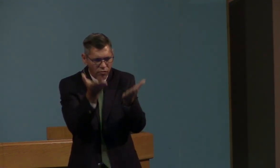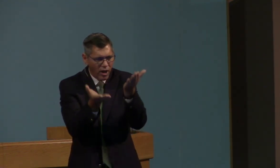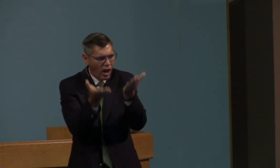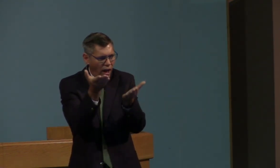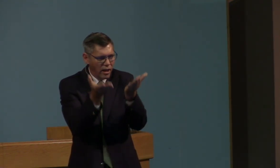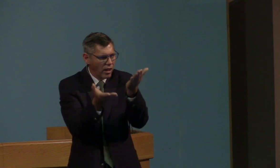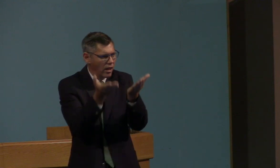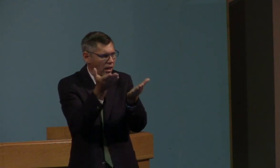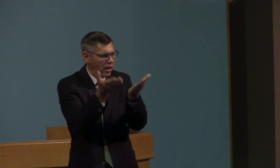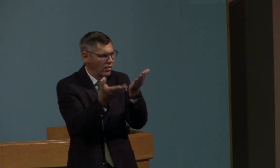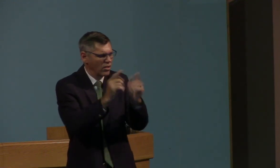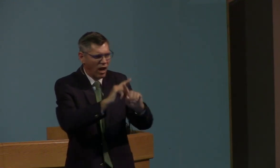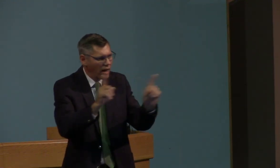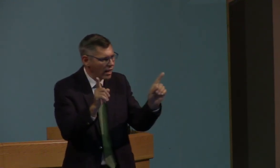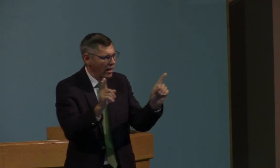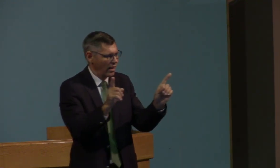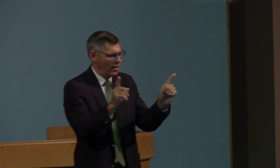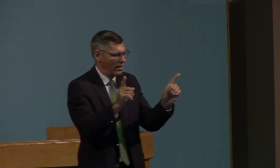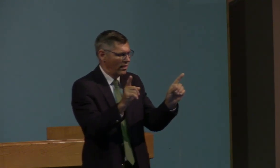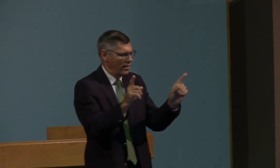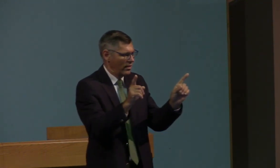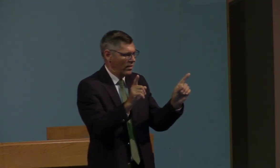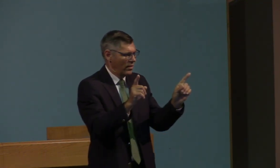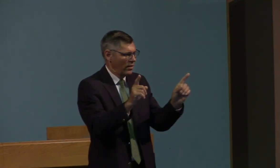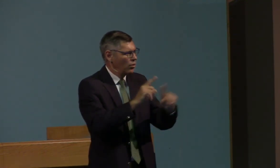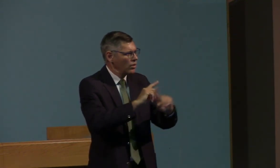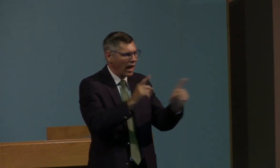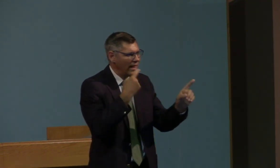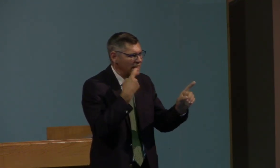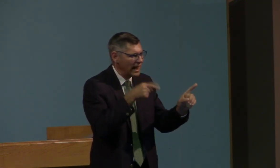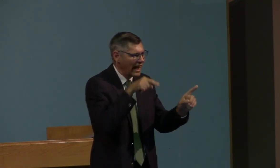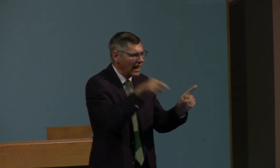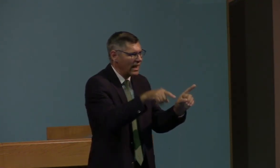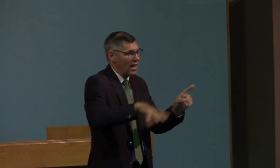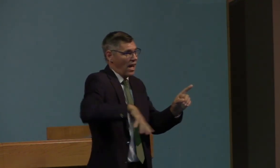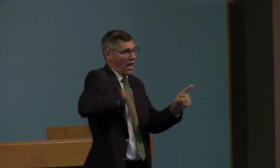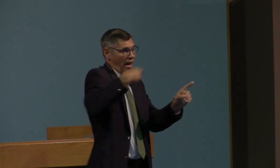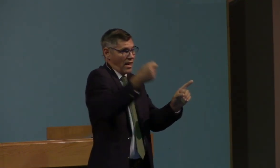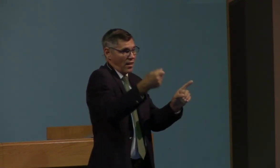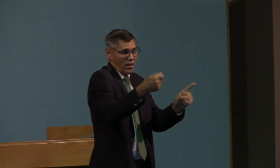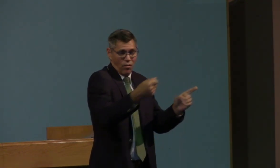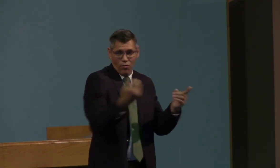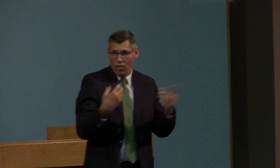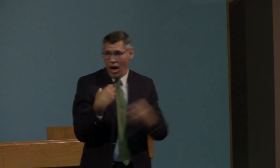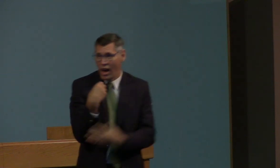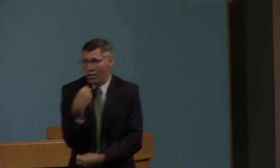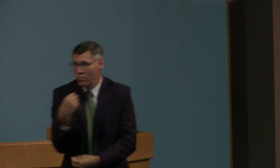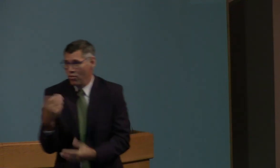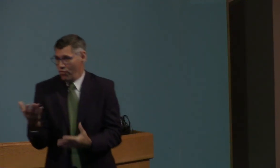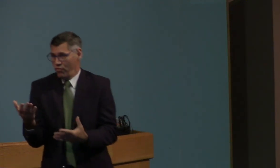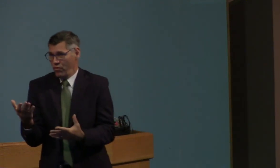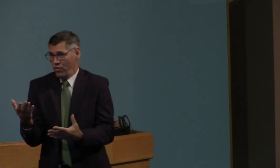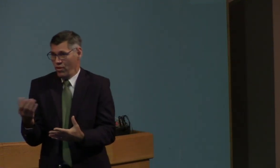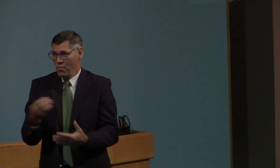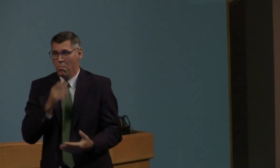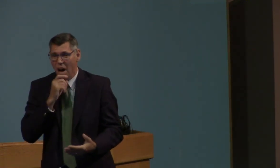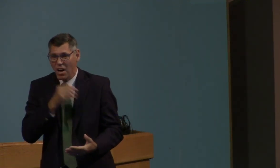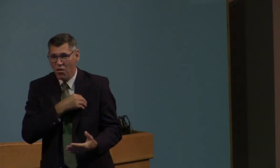vergelyk nie. Ons kan nie. Ons kan nie sê hier ryk of arm of man of